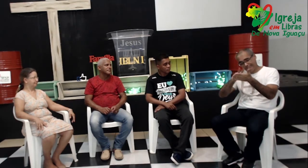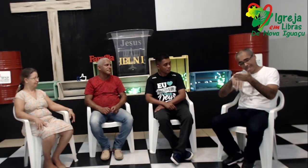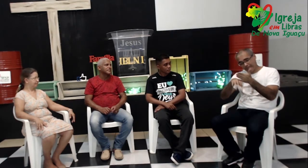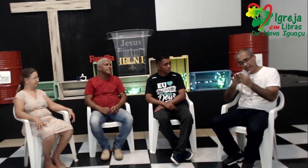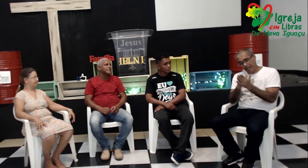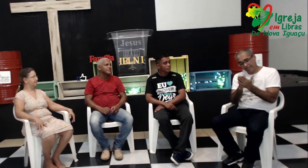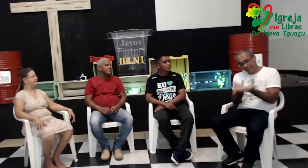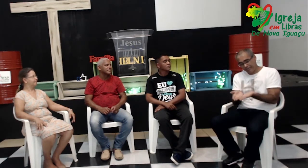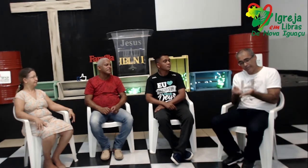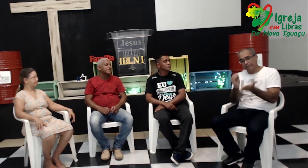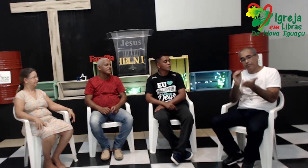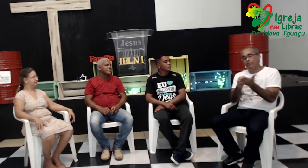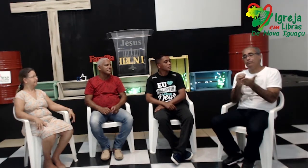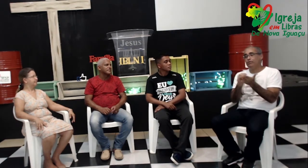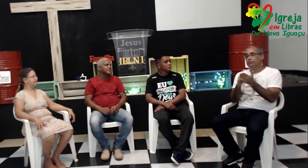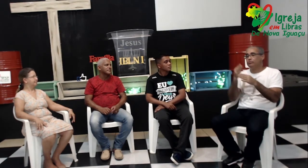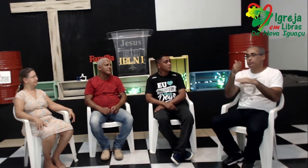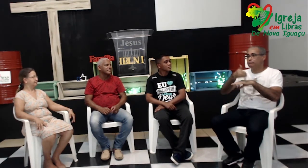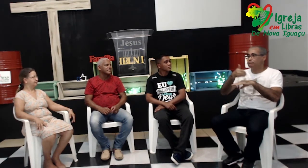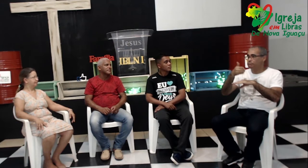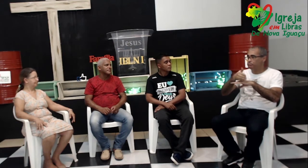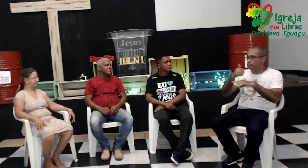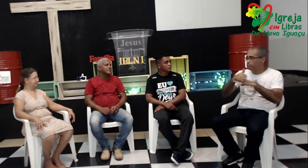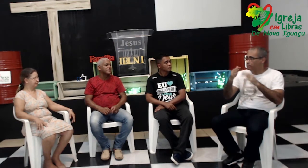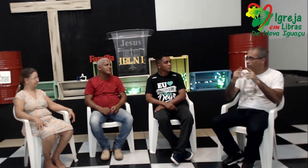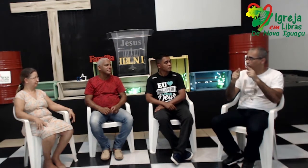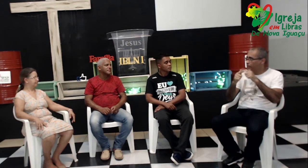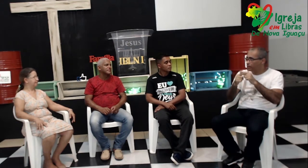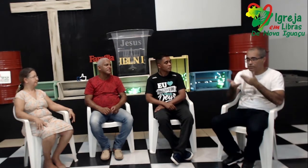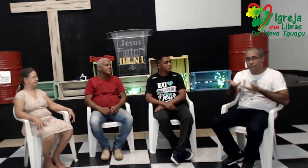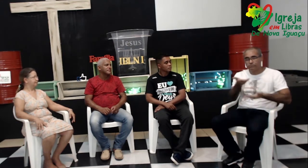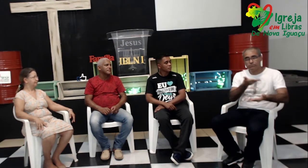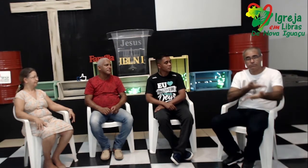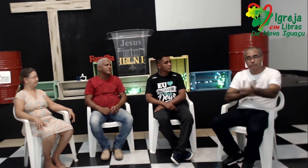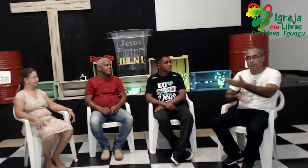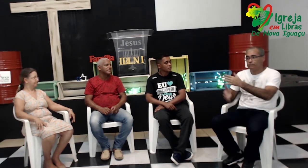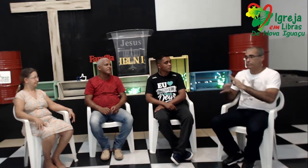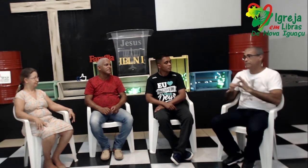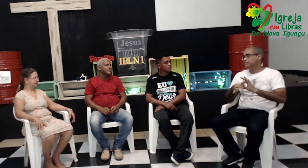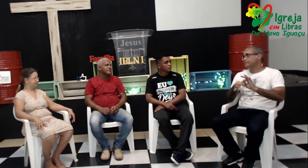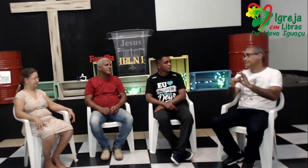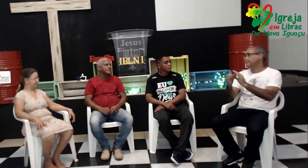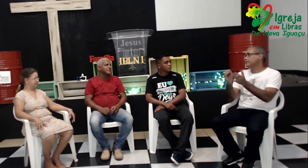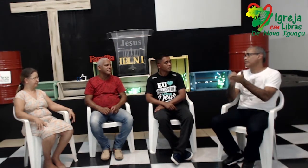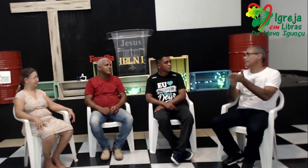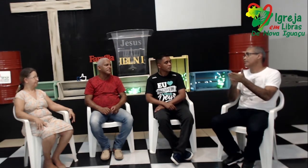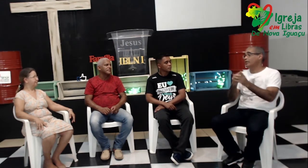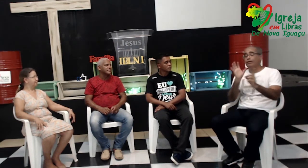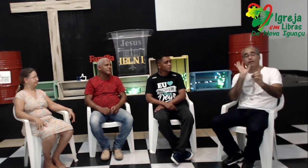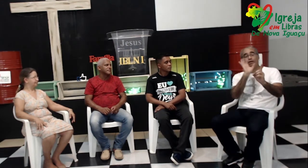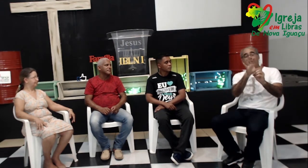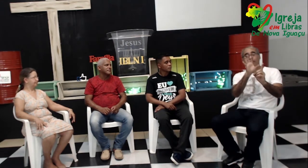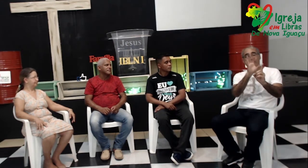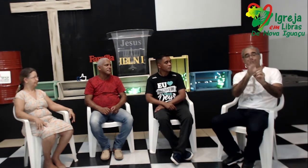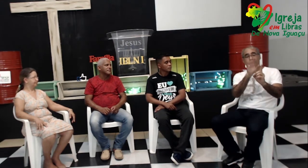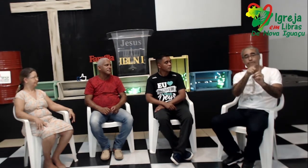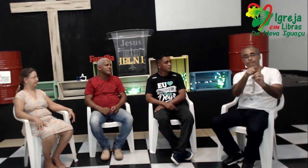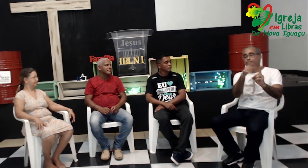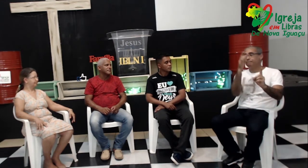às vezes ela está fraca, ela não lê a Bíblia, ela não ora, E ela, então, tem esse convívio com os irmãos, e quando